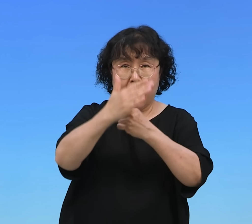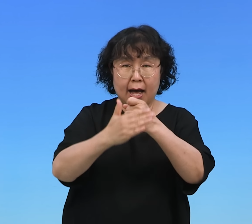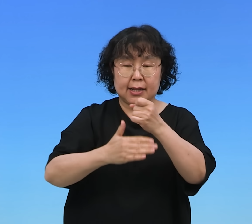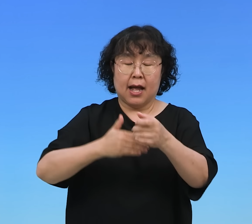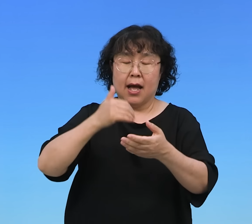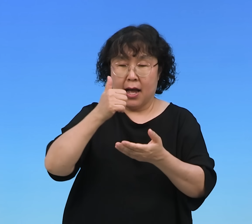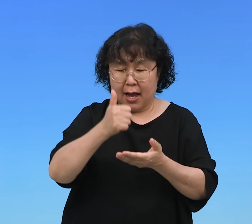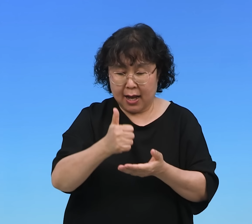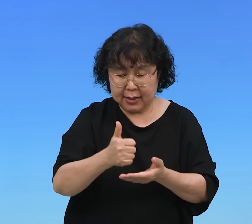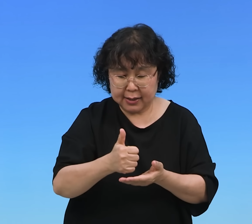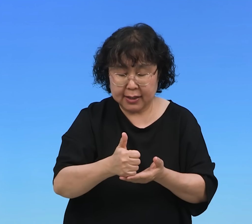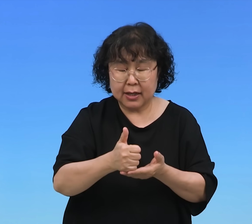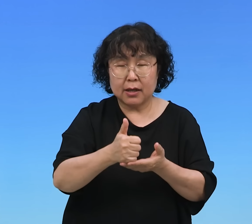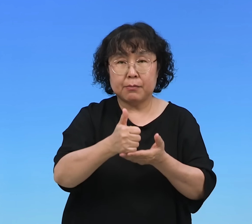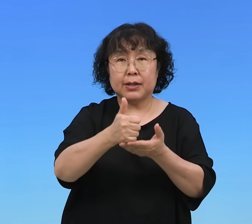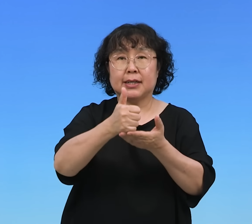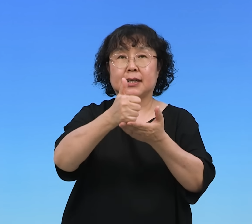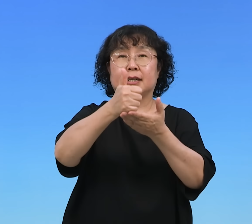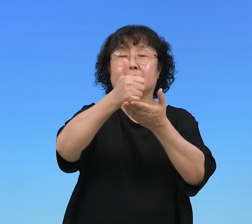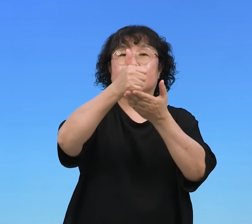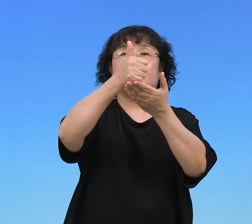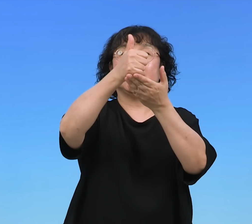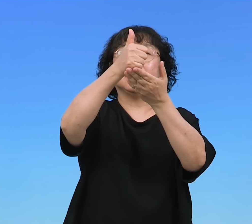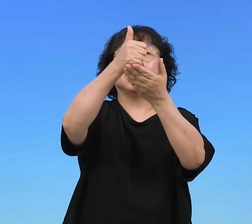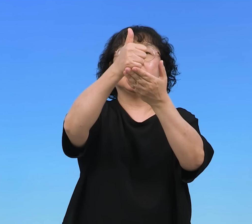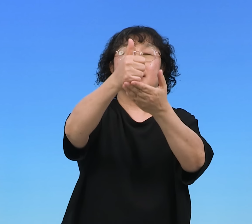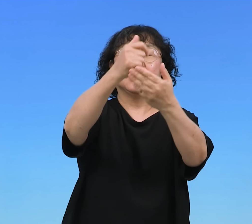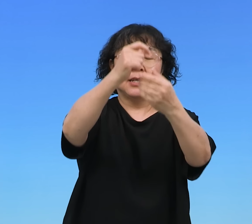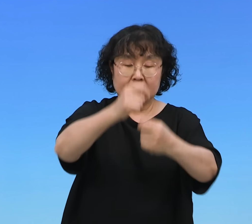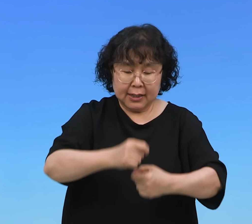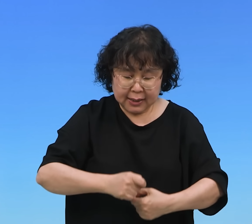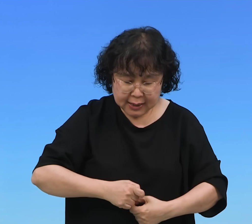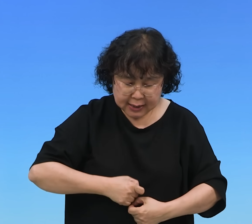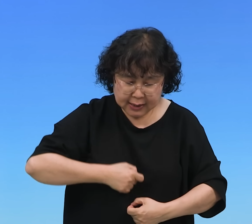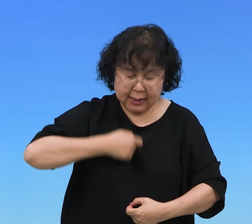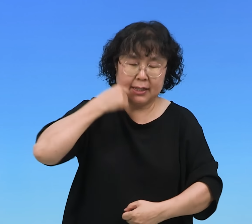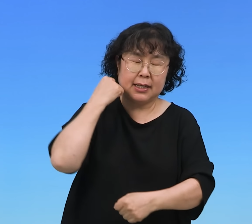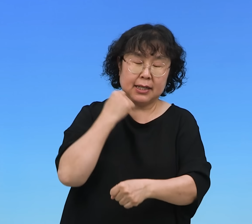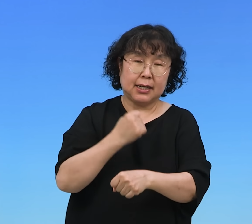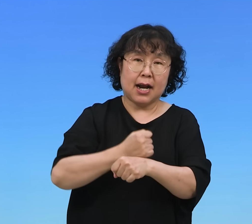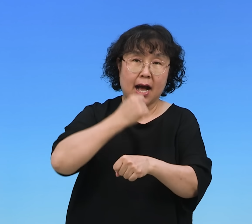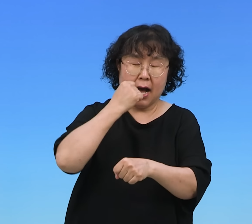주 하나님 신실하신 주님,